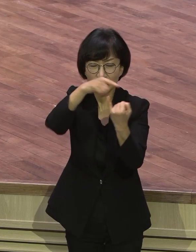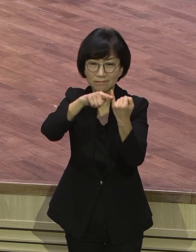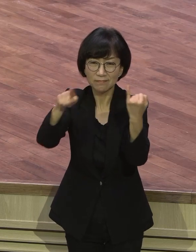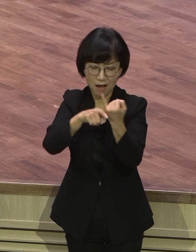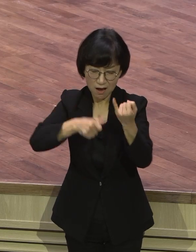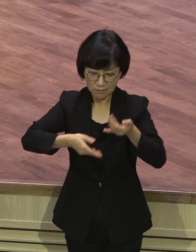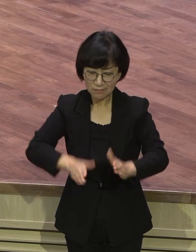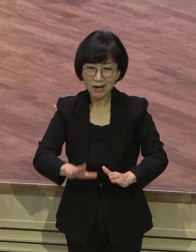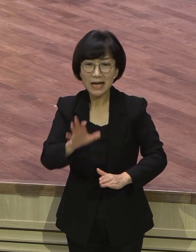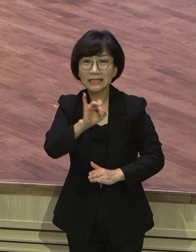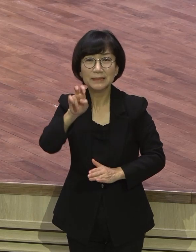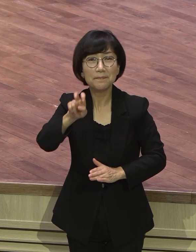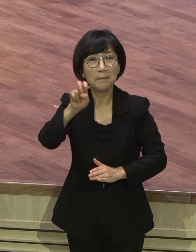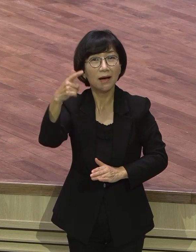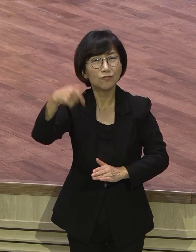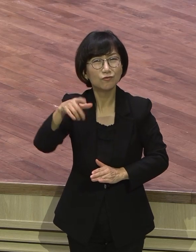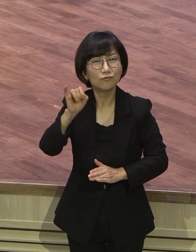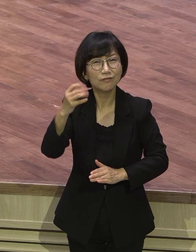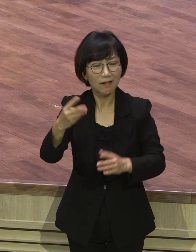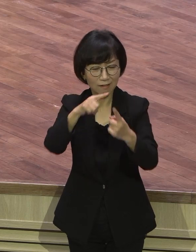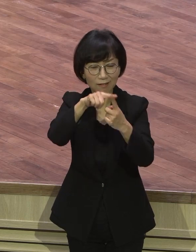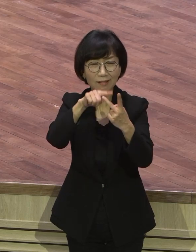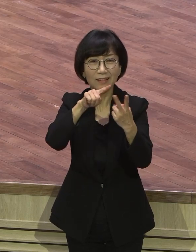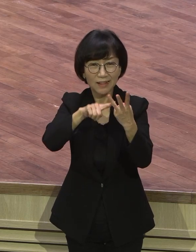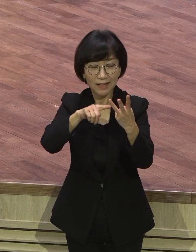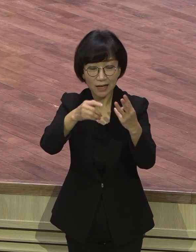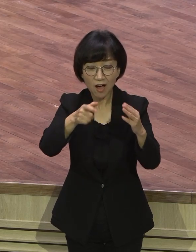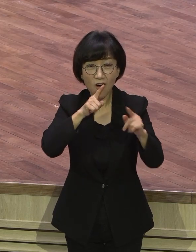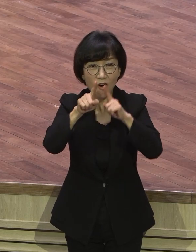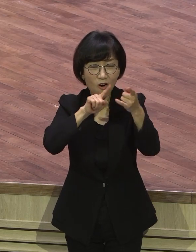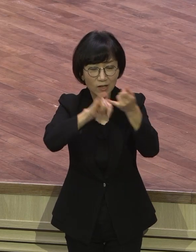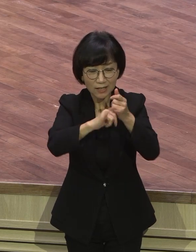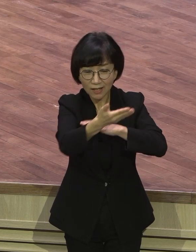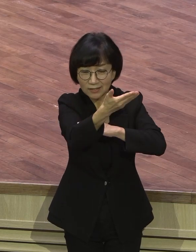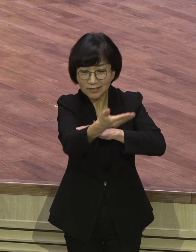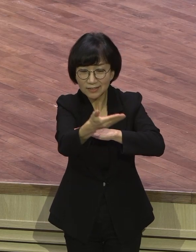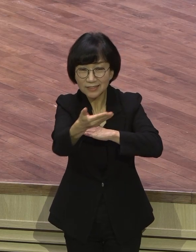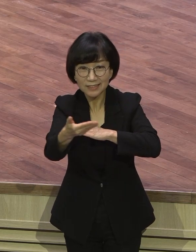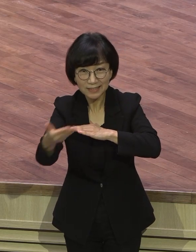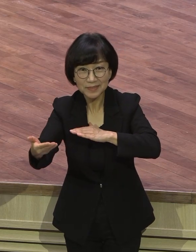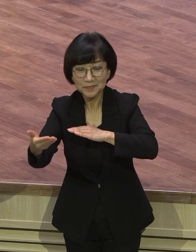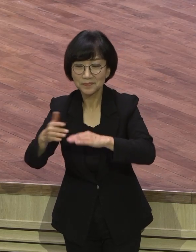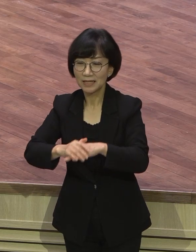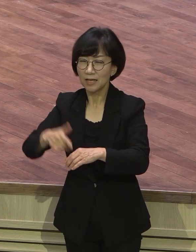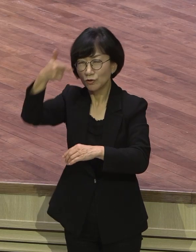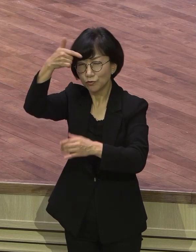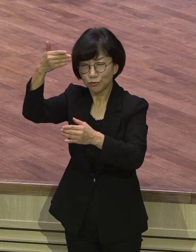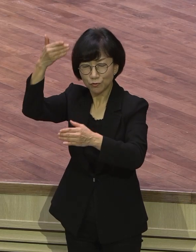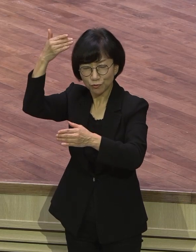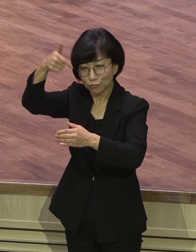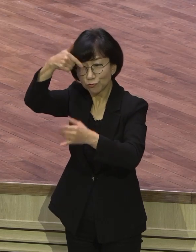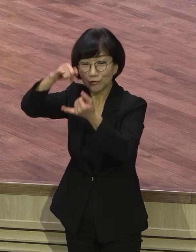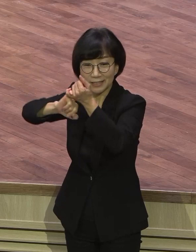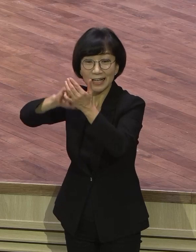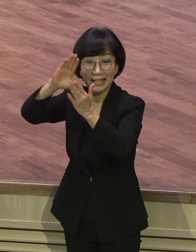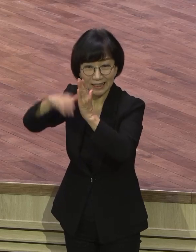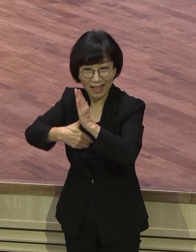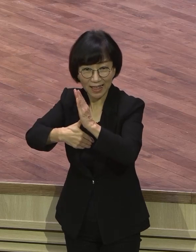가장 중요한 이 인마누엘 그걸 그대로 구약을 계속해서 예수 그리스도가 이 땅에